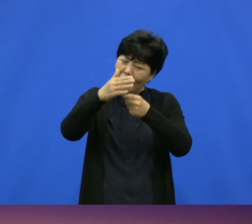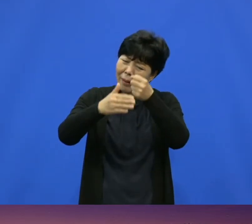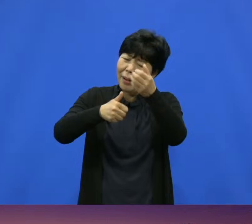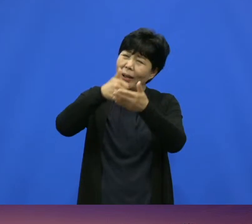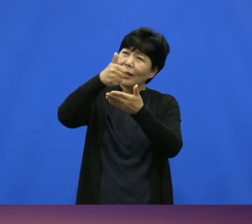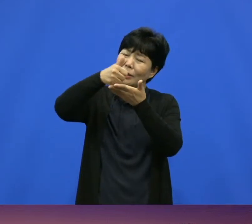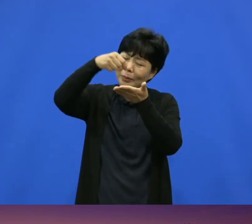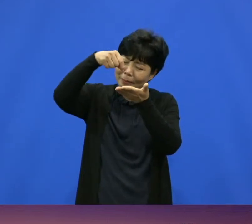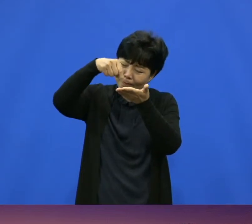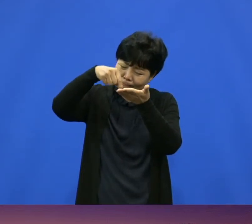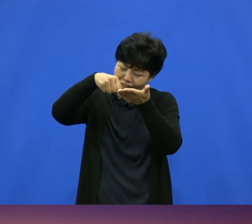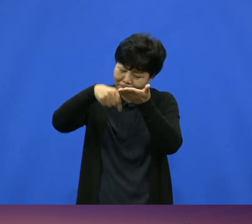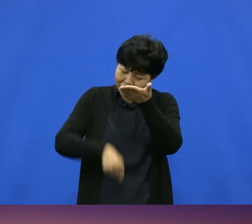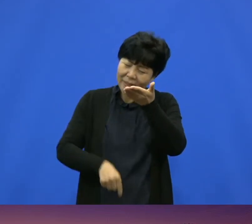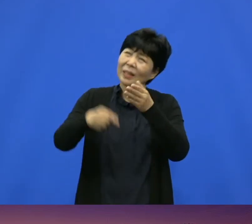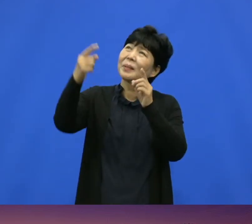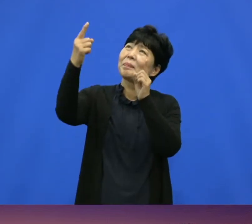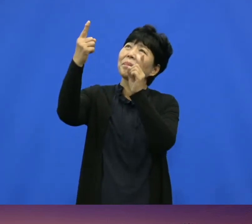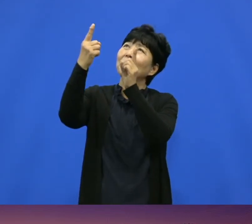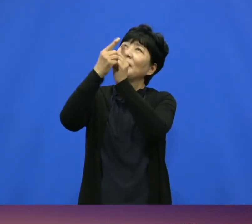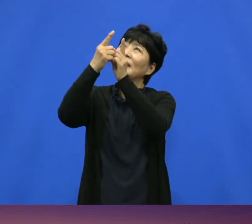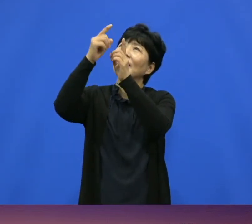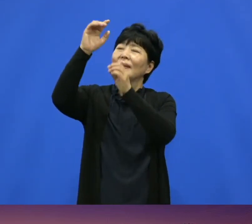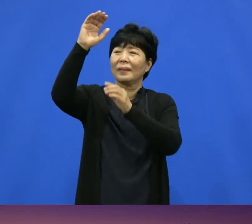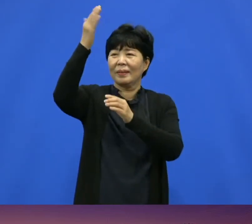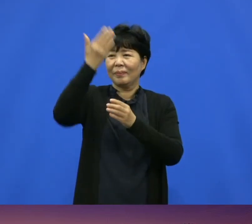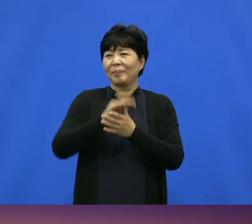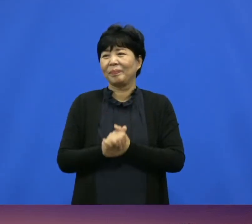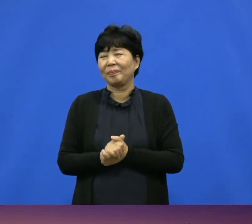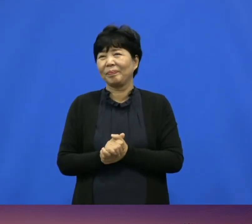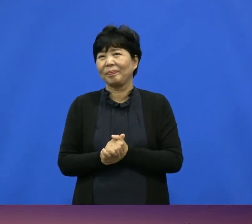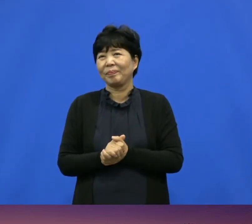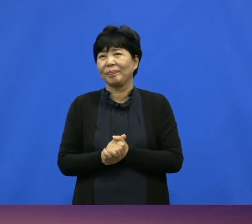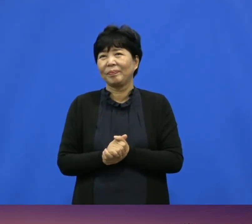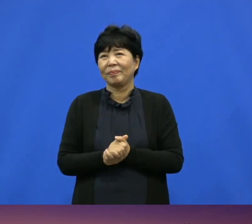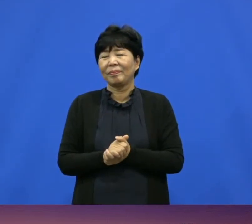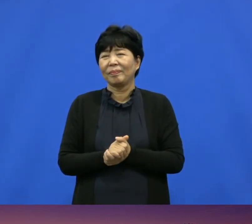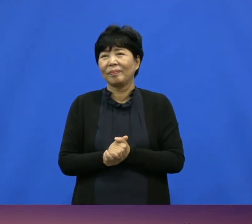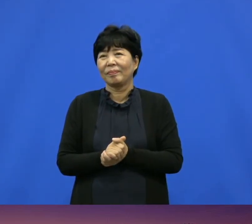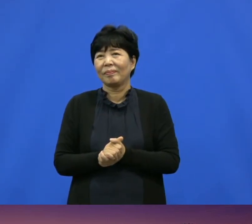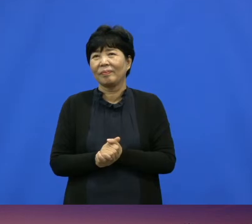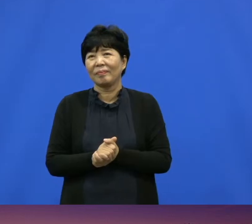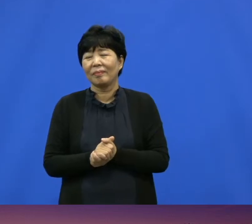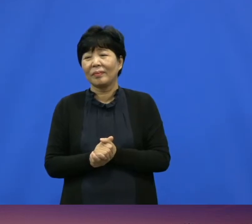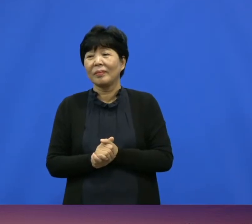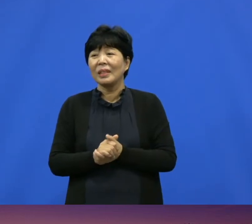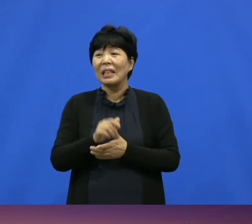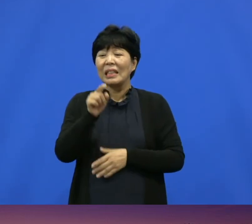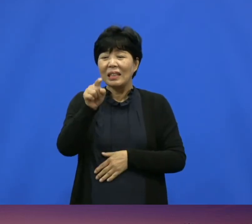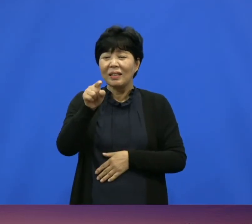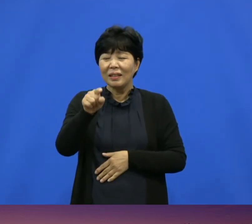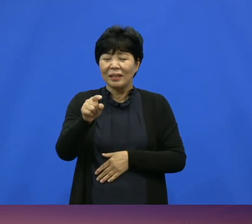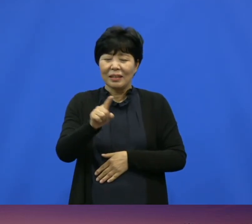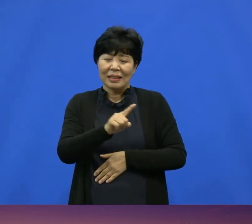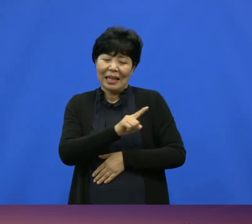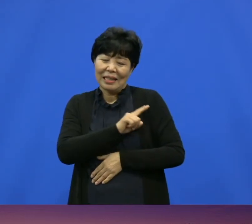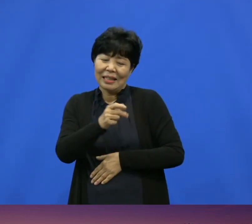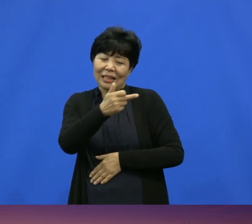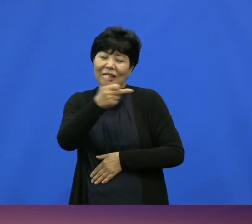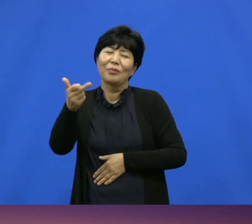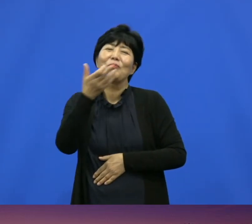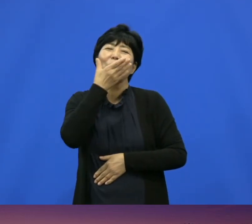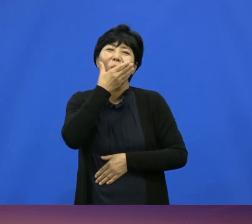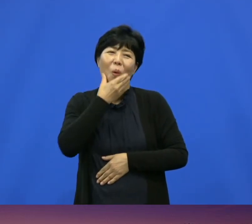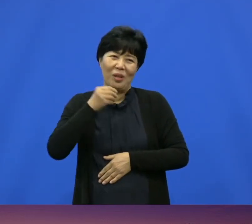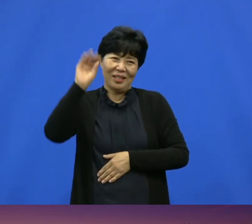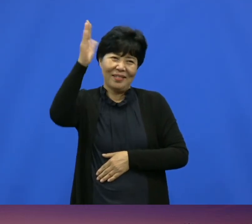하나님을 깊이 만나고 알아갈 때 그리고 그 교제가 깊어질 때 그것보다 더 큰 복은 없다는 것입니다. 하나님을